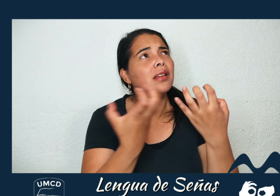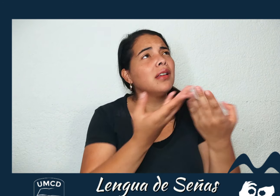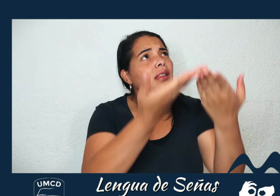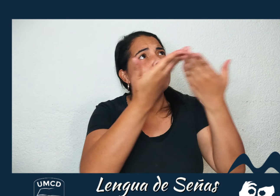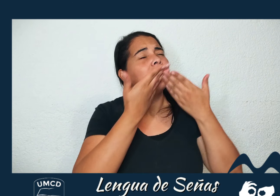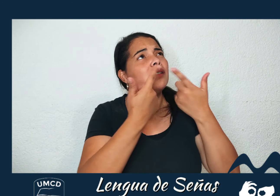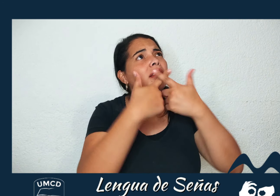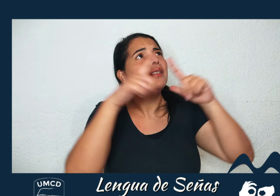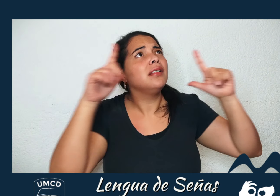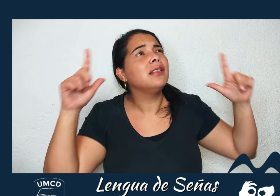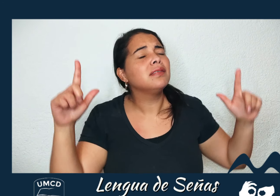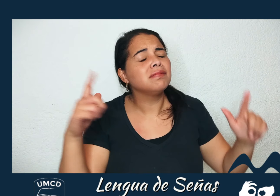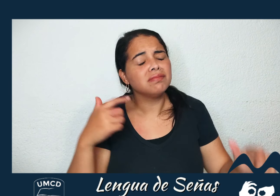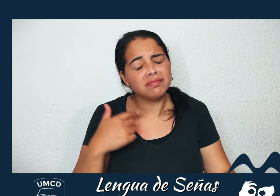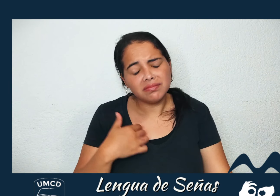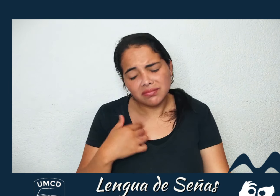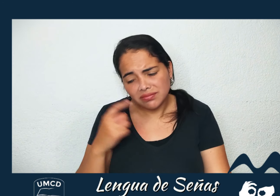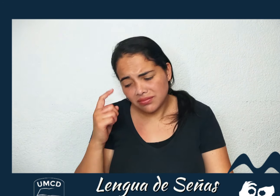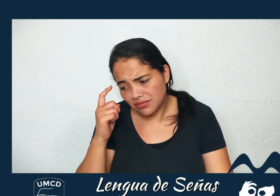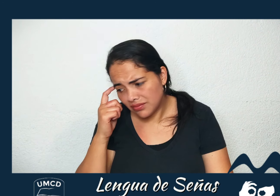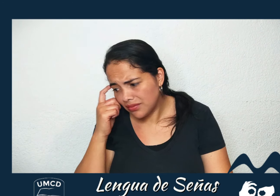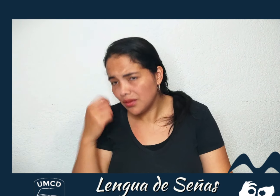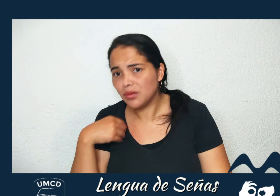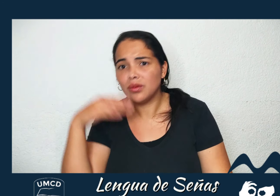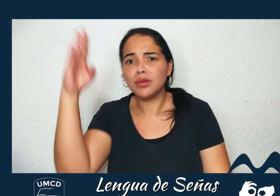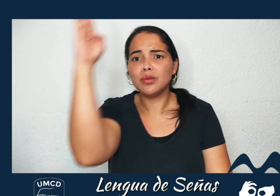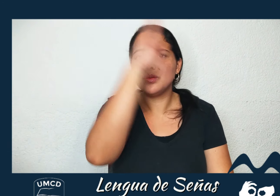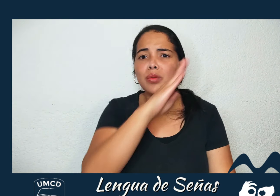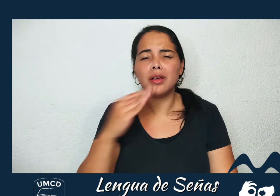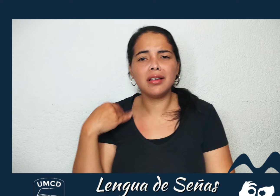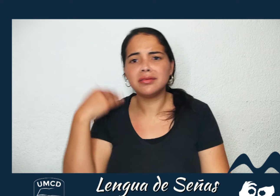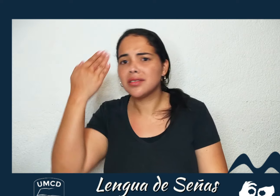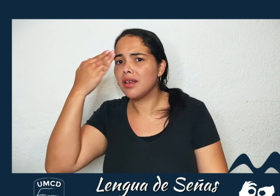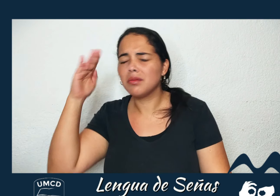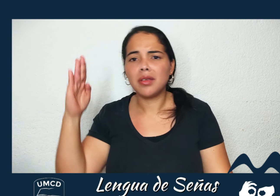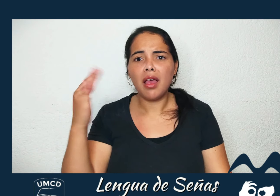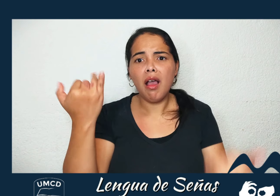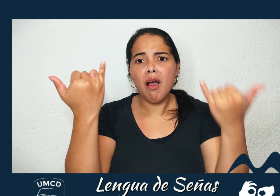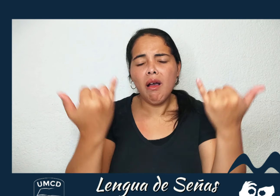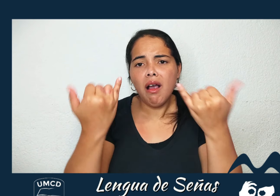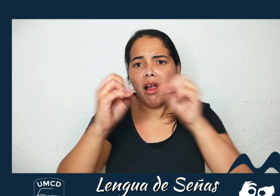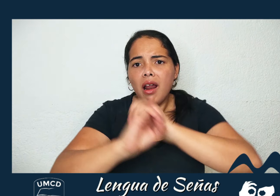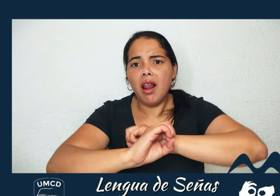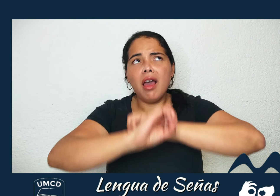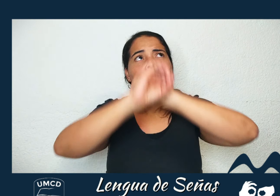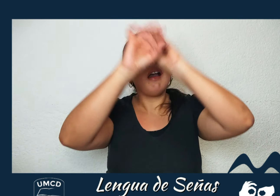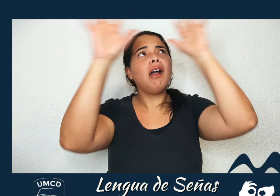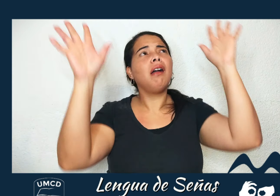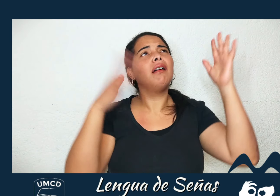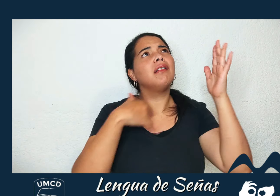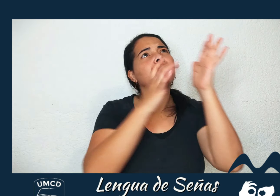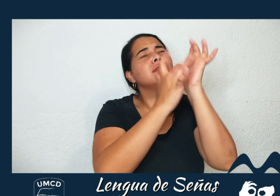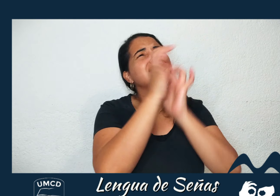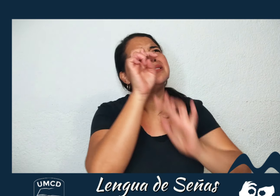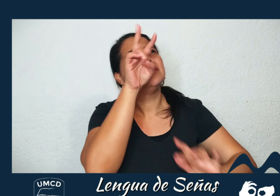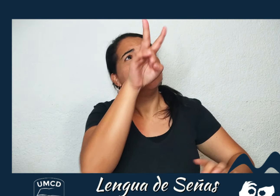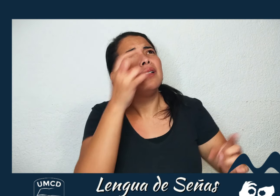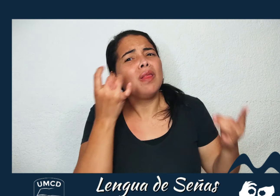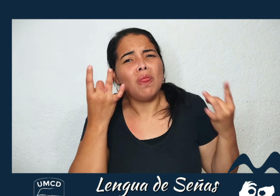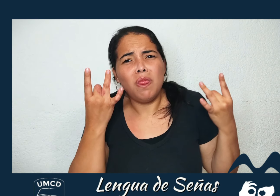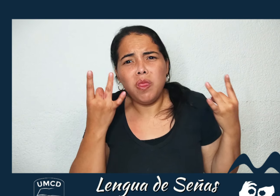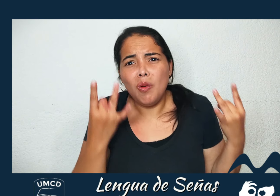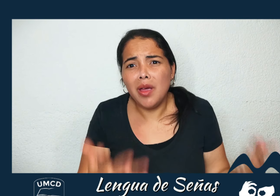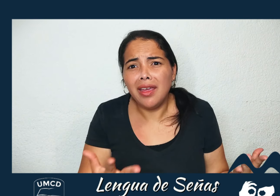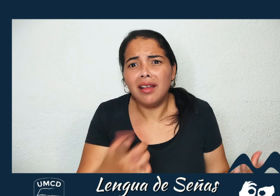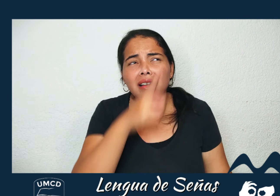paz para con Dios. Cuando yo miro a Jesús y miro su sufrimiento en la cruz y